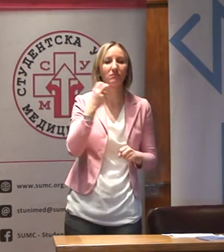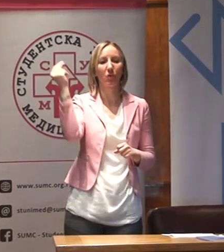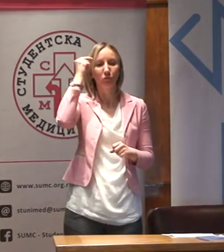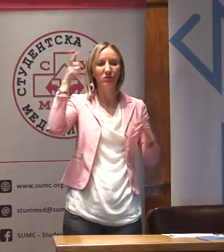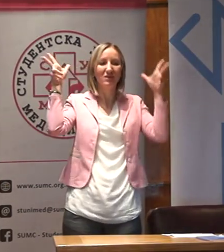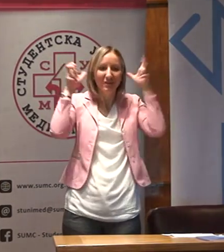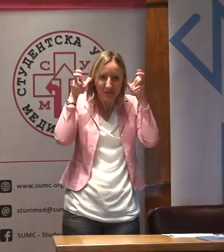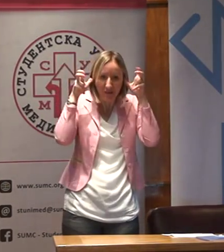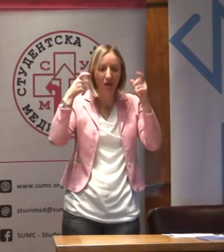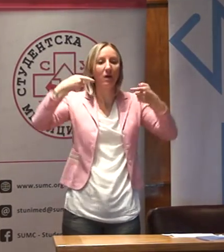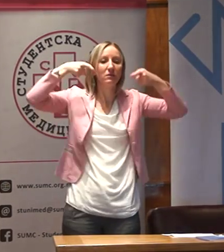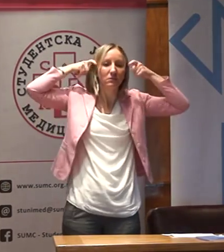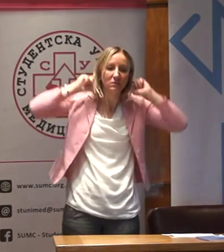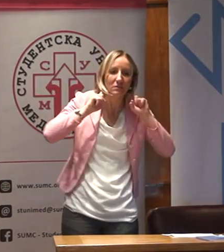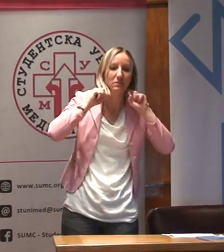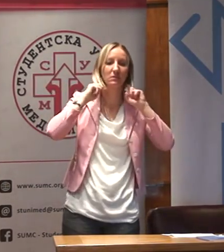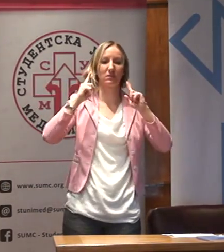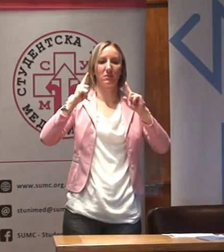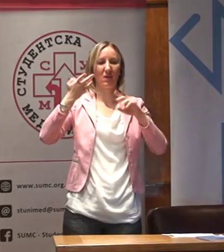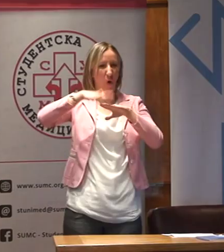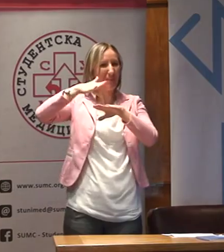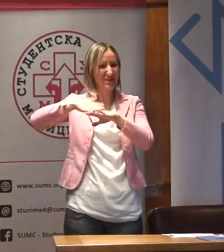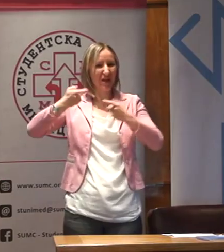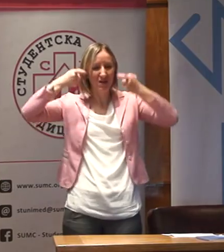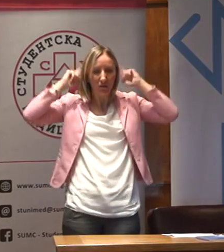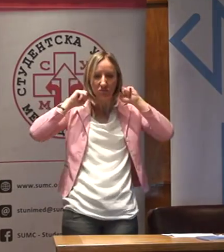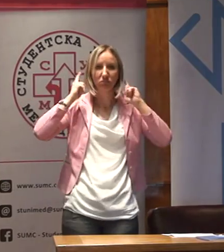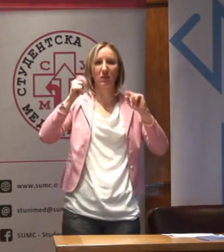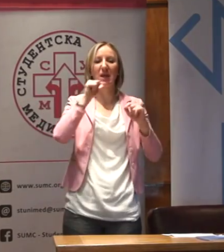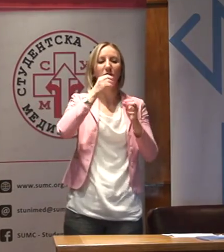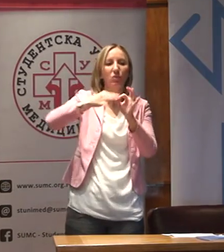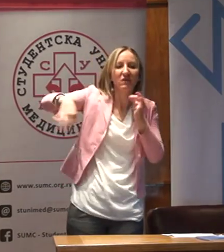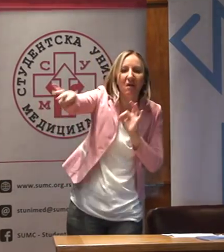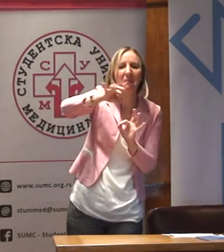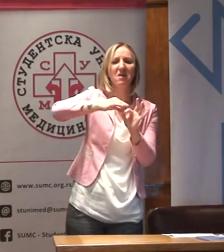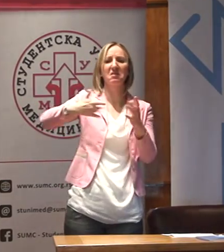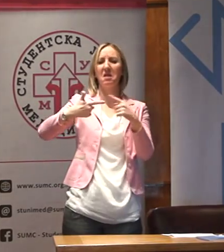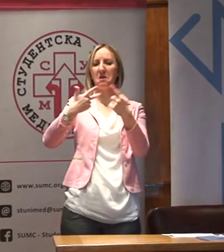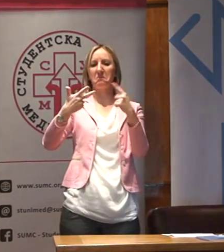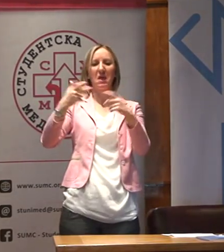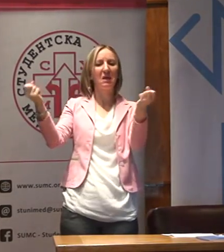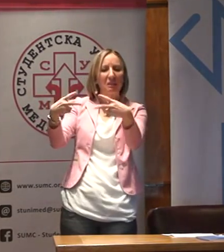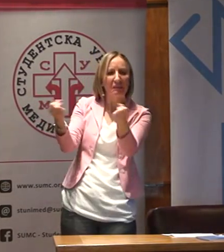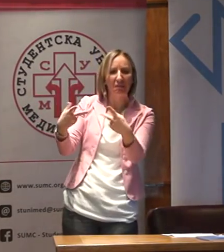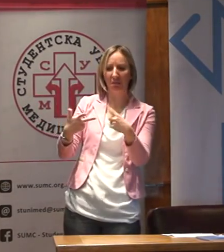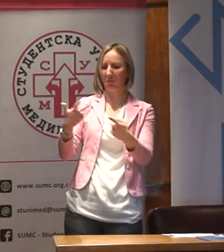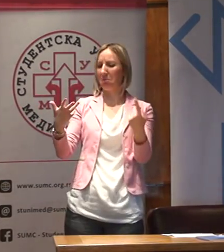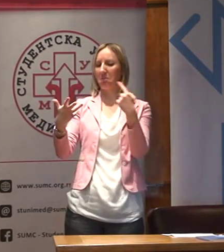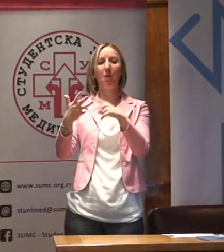vrstu rehabilitacije, učenja govora, slušanja, potrebni su im slušni aparati, induktivne